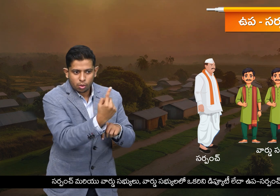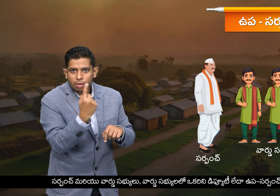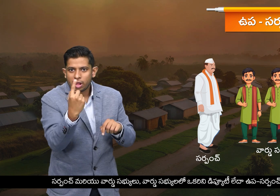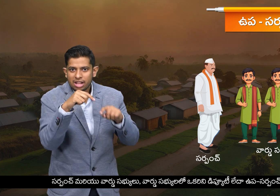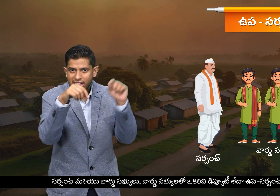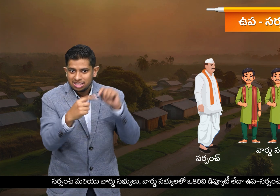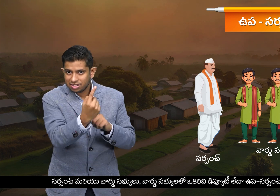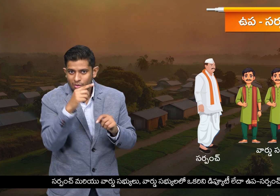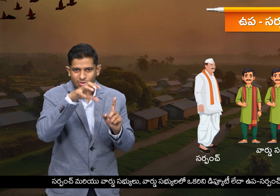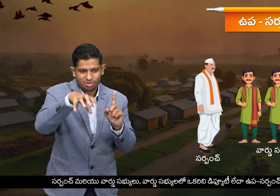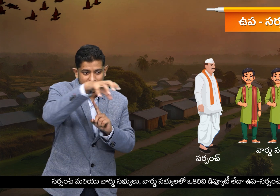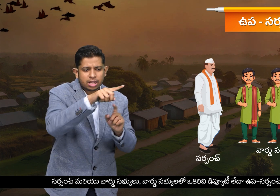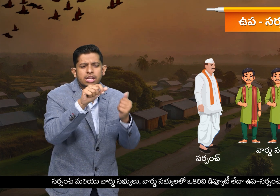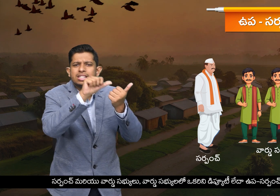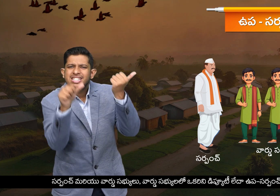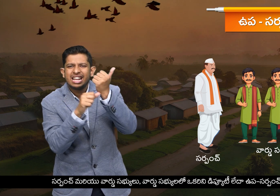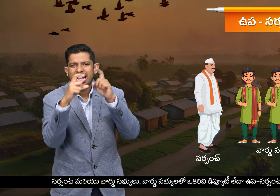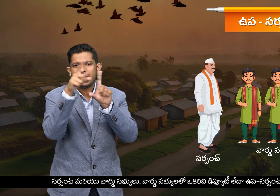ఎన్నుకుంటారు.